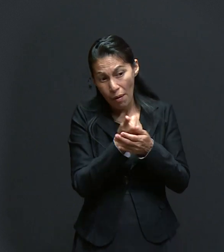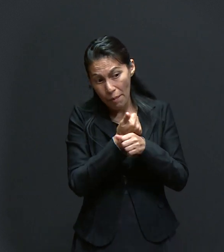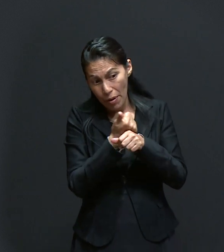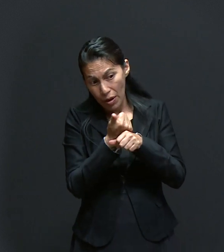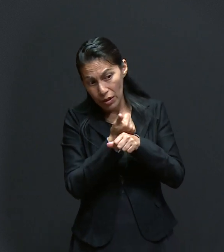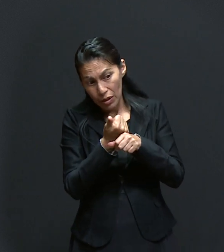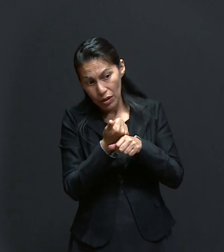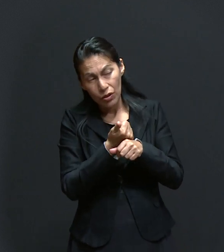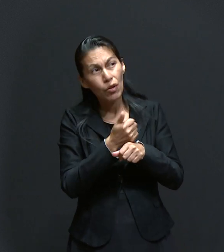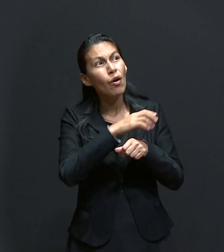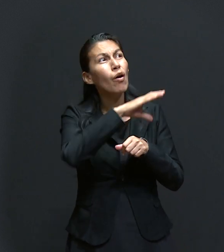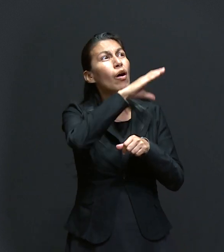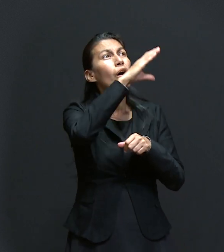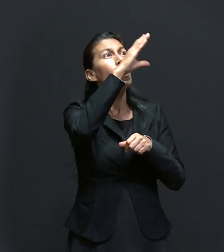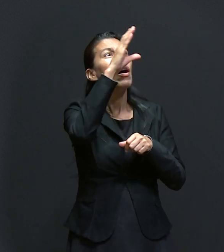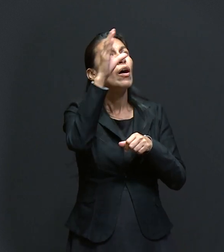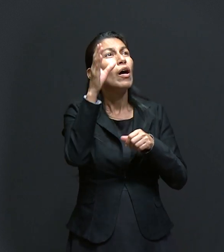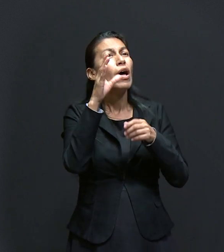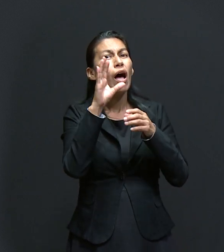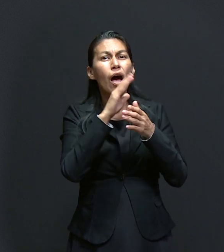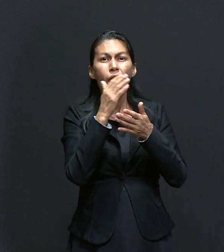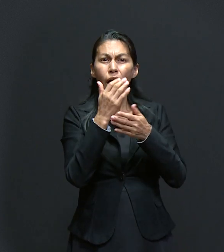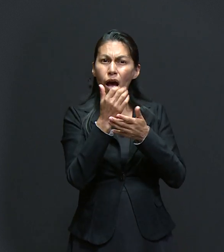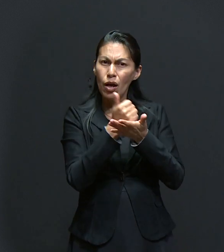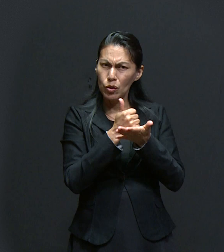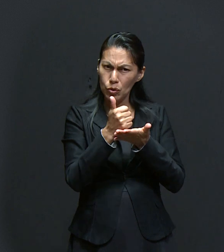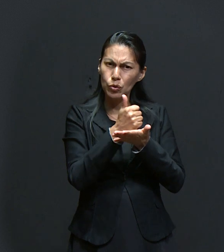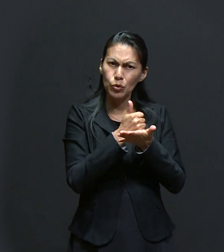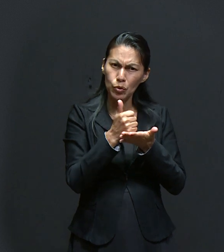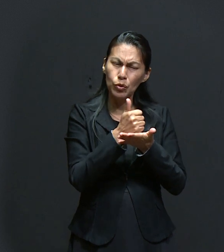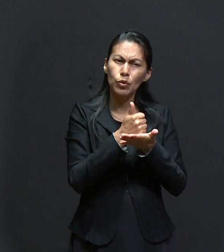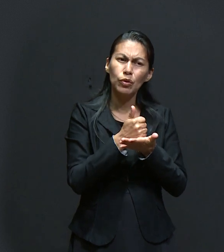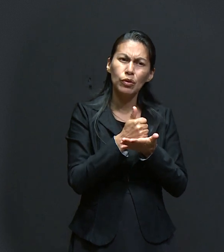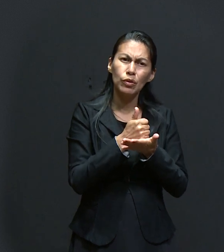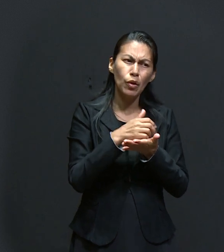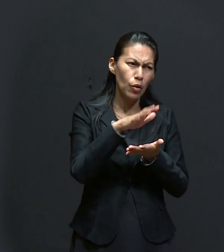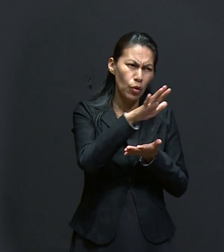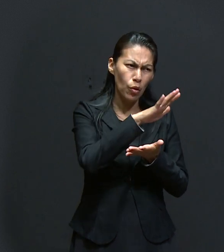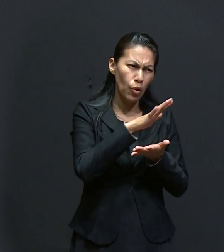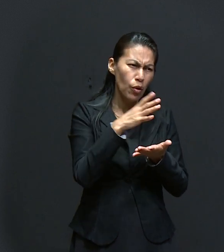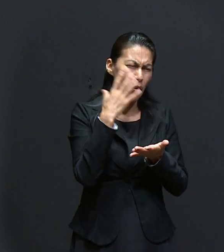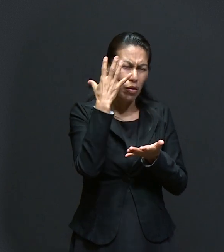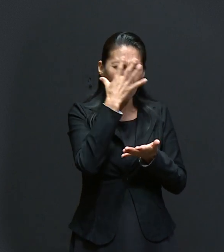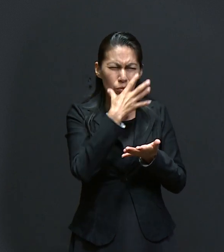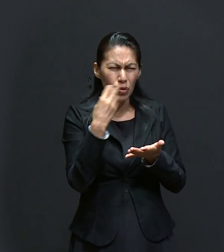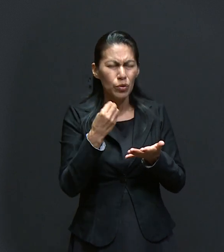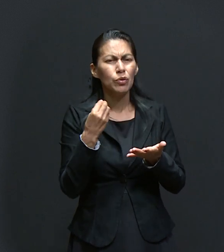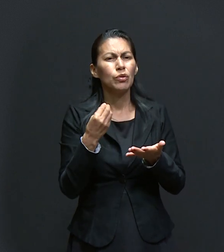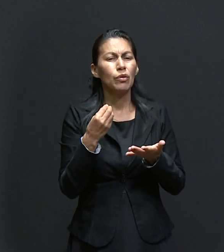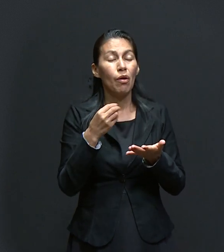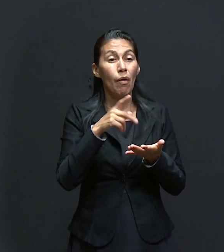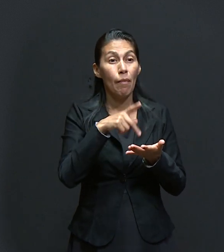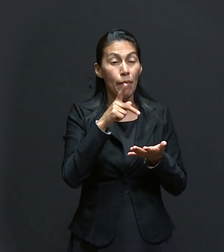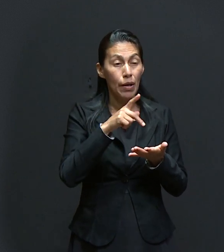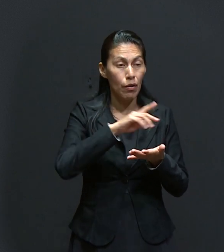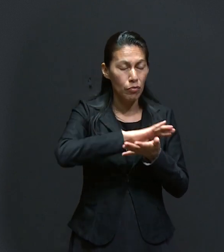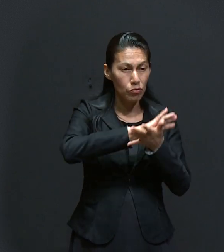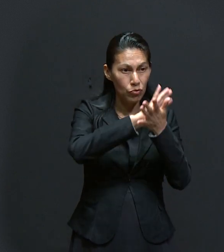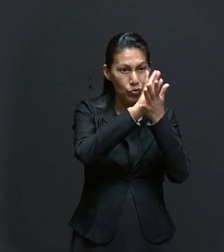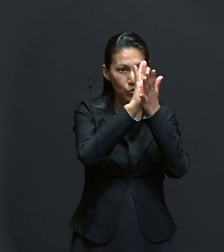amarillo abajo y azul arriba que precisamente el cielo en el campo de trigo del cielo